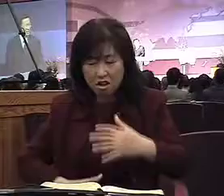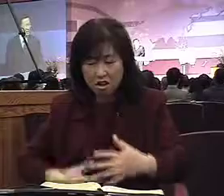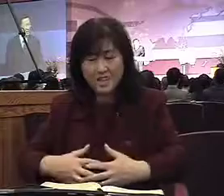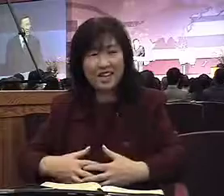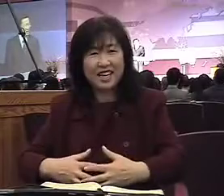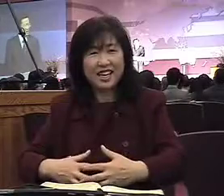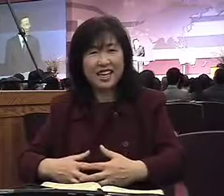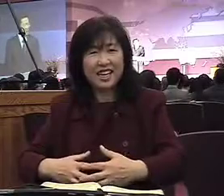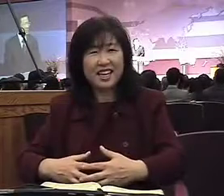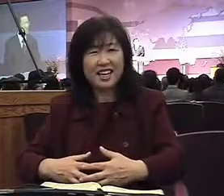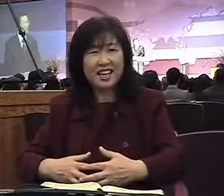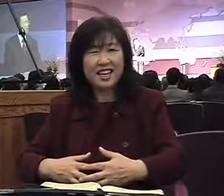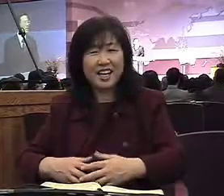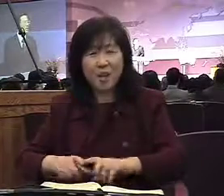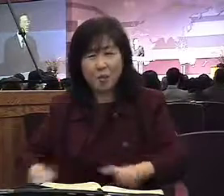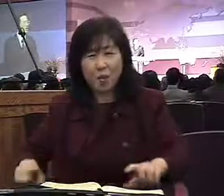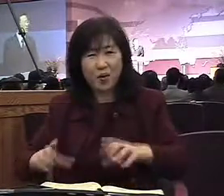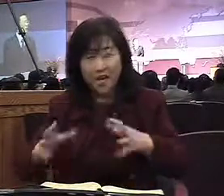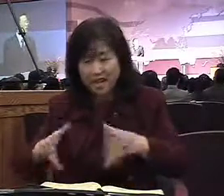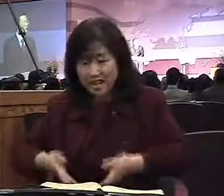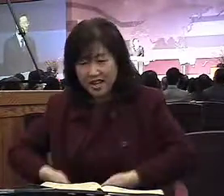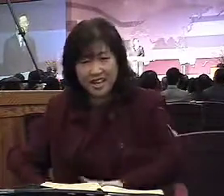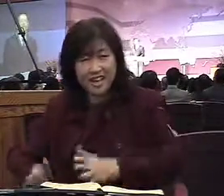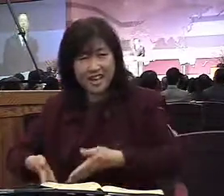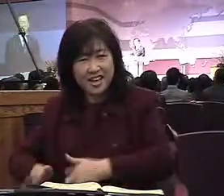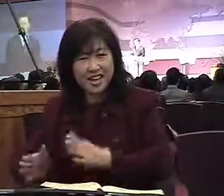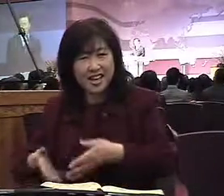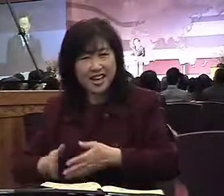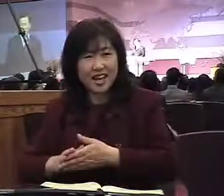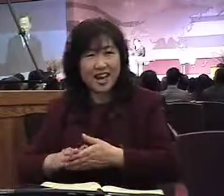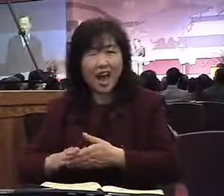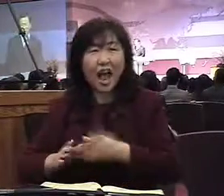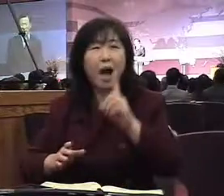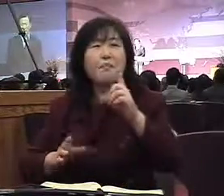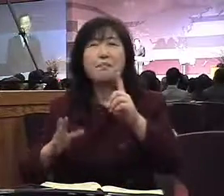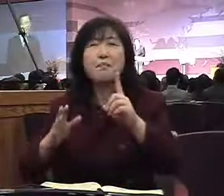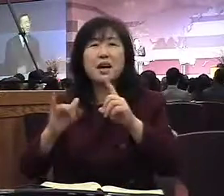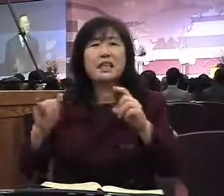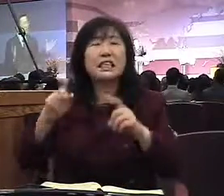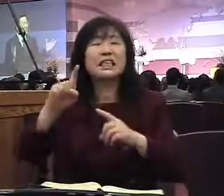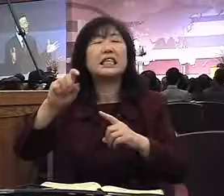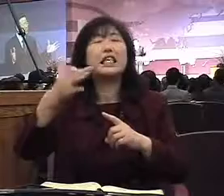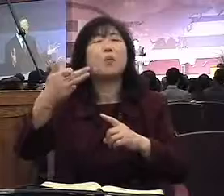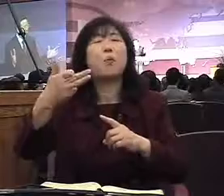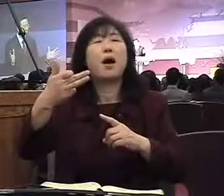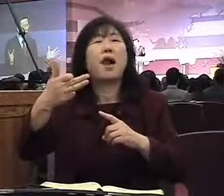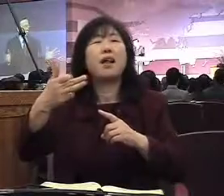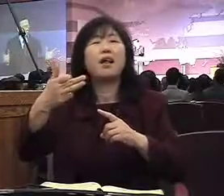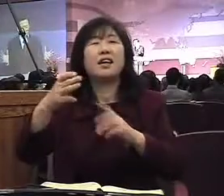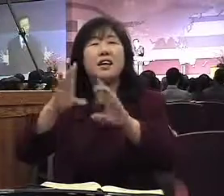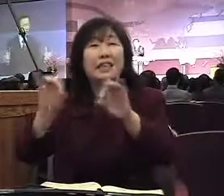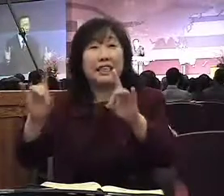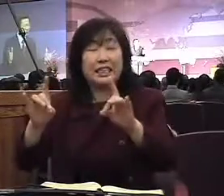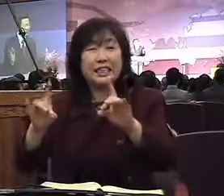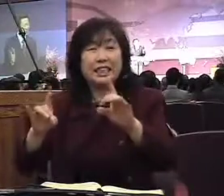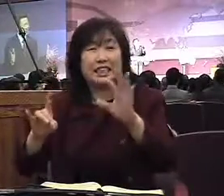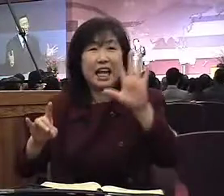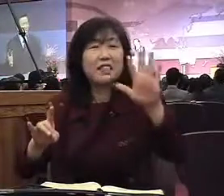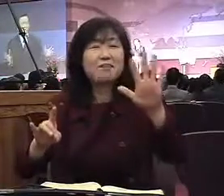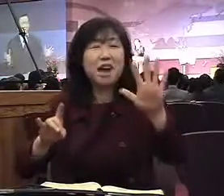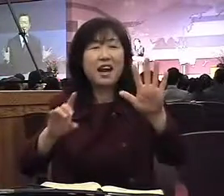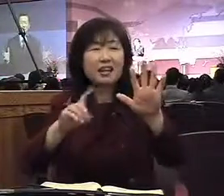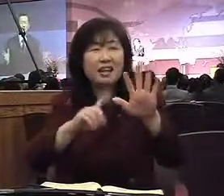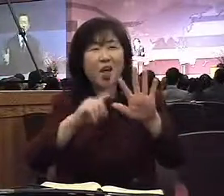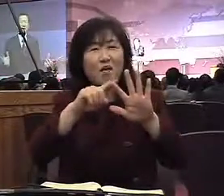새끼를 낳는데요. 그래서 합하니까 모두 90마리더랍니다. 그 90마리를 전부 끌고 그리고